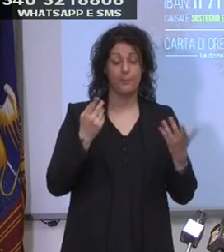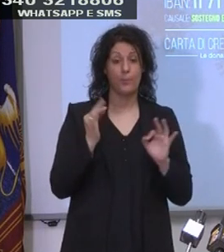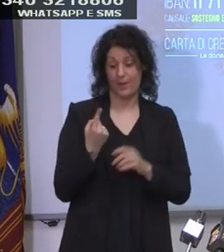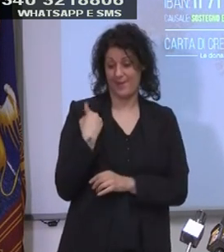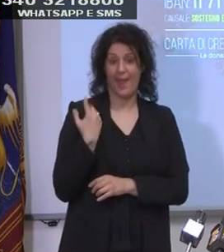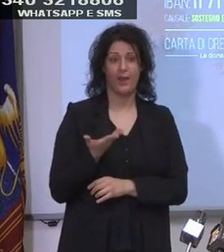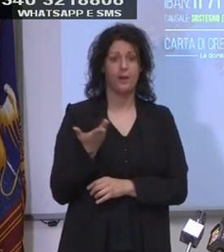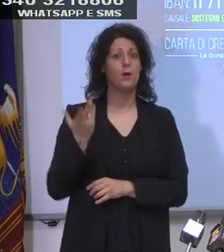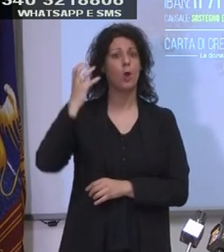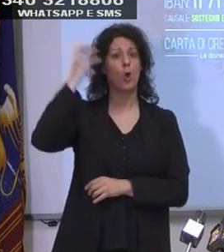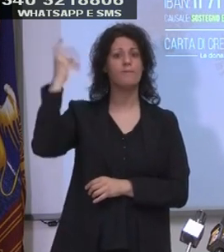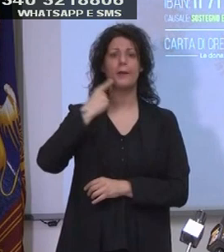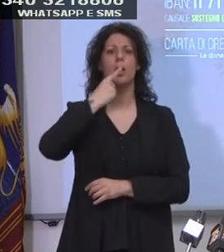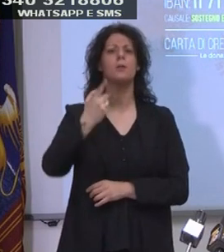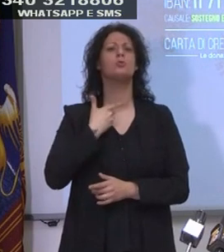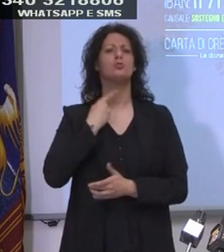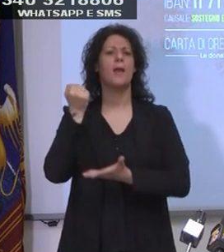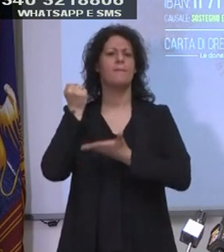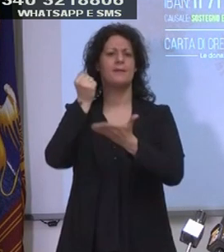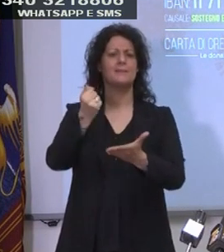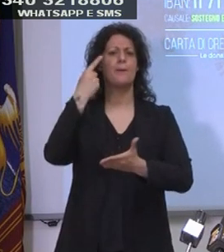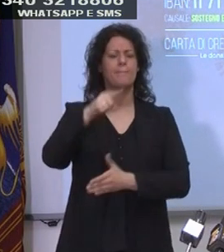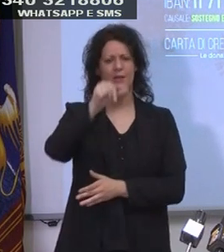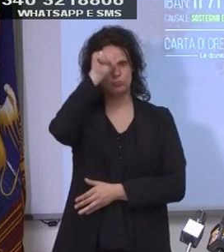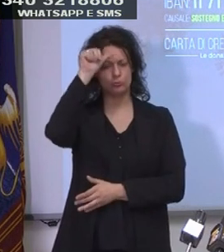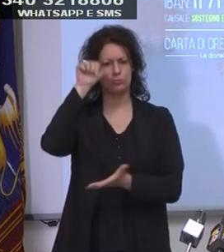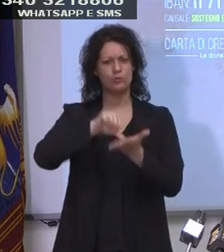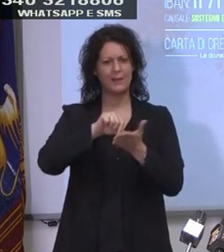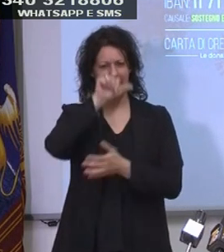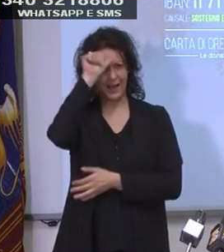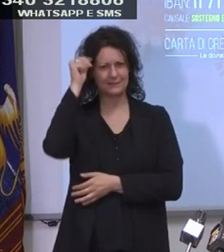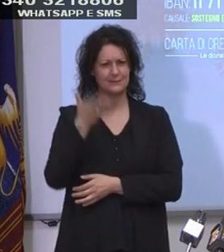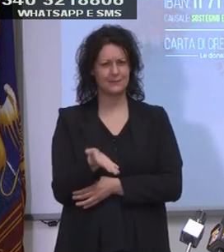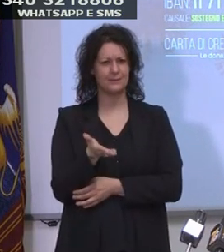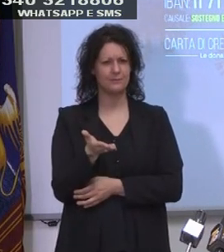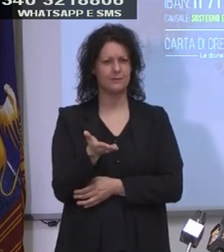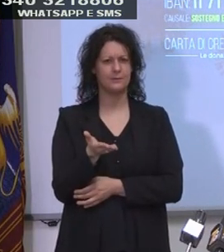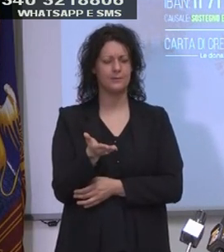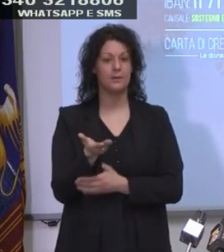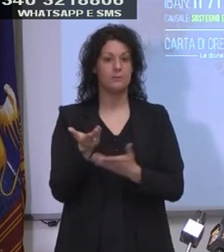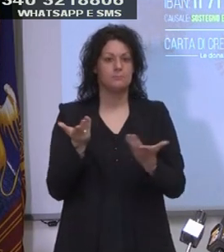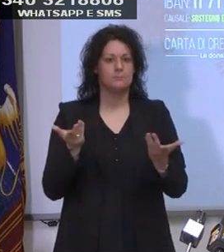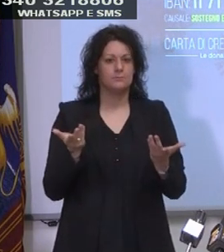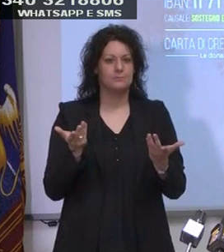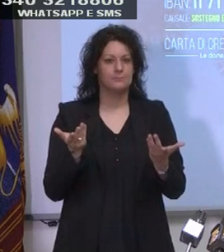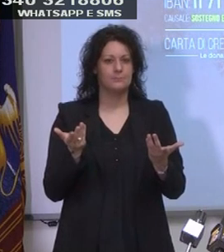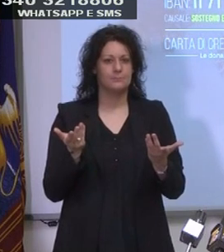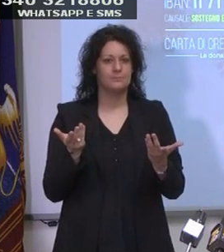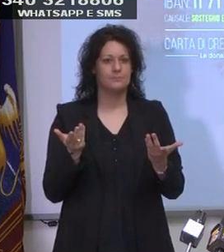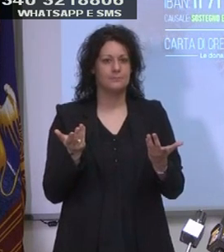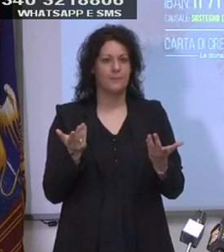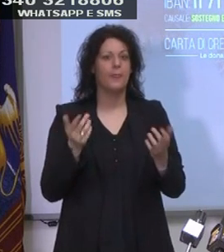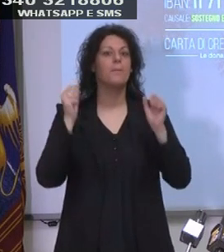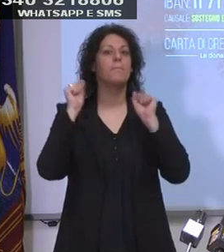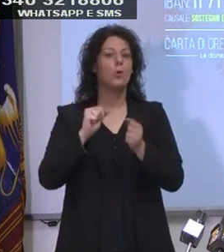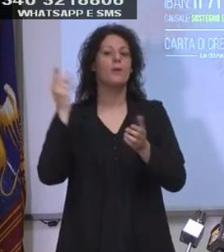ieri, il finanziamento di questi centri. Certo. Quindi a sto punto magari fa uscire dal cappello anche le